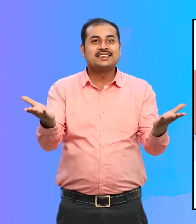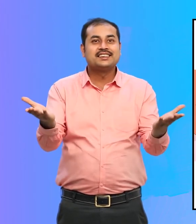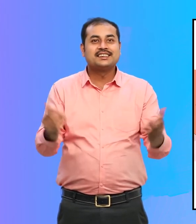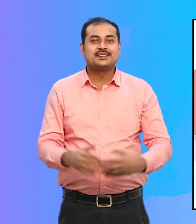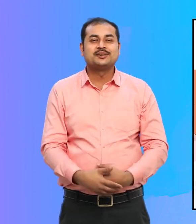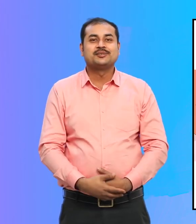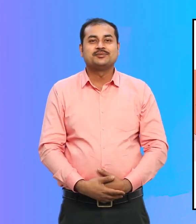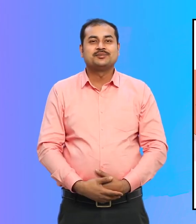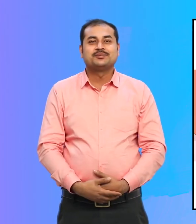झाल